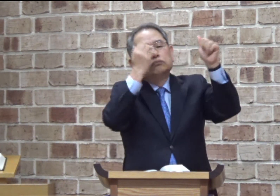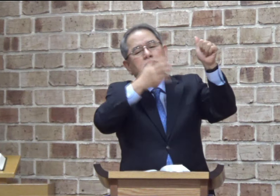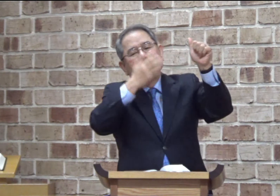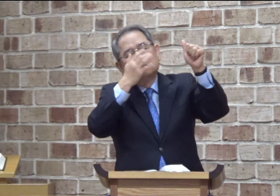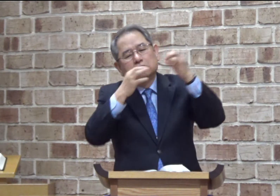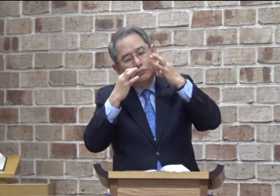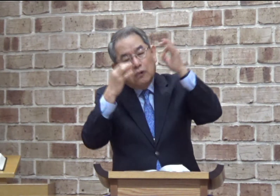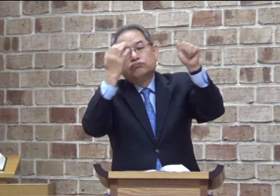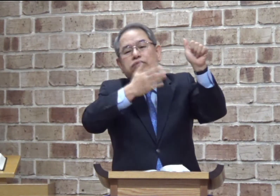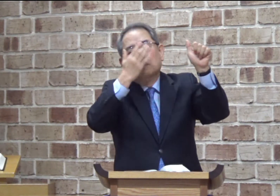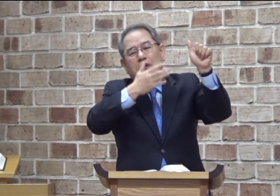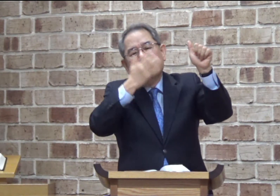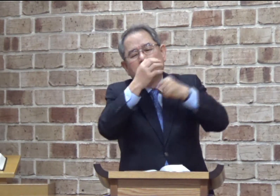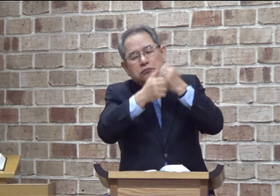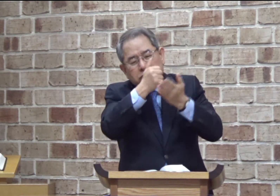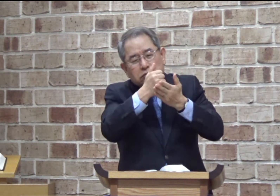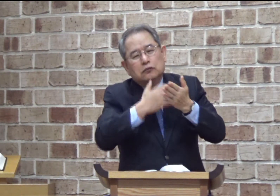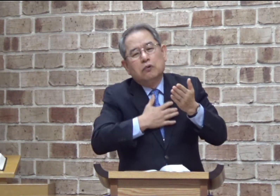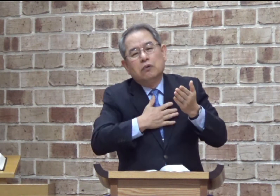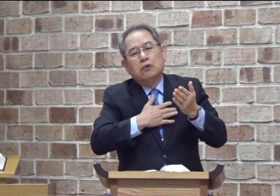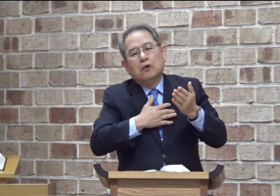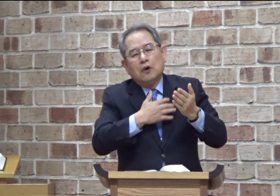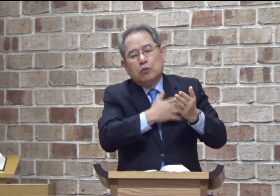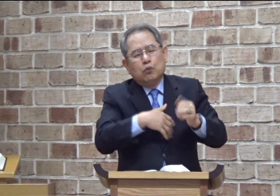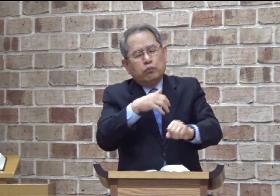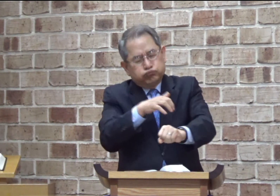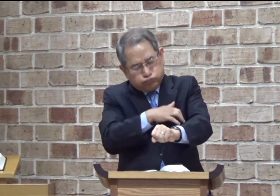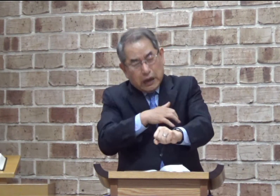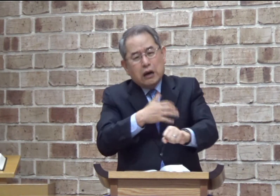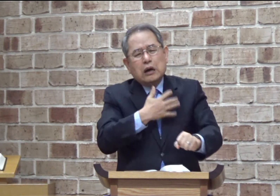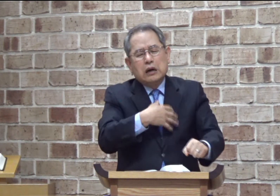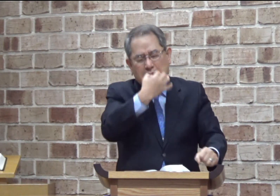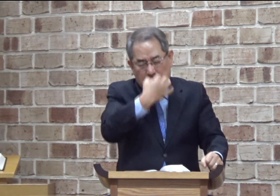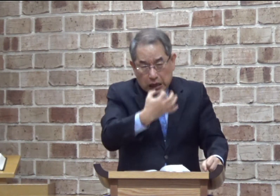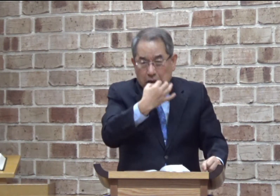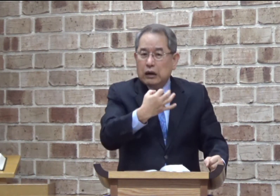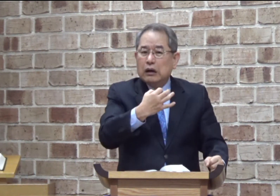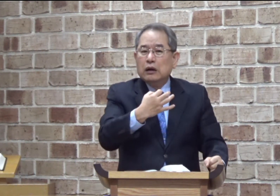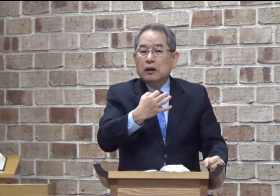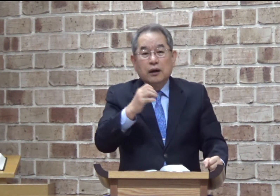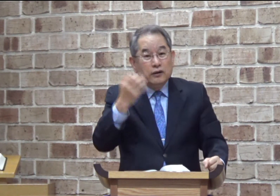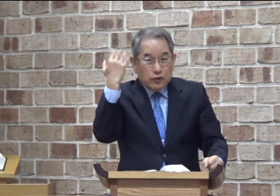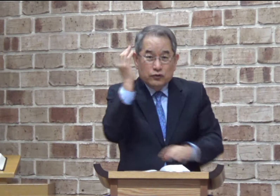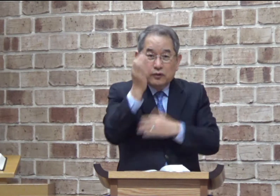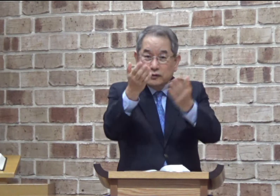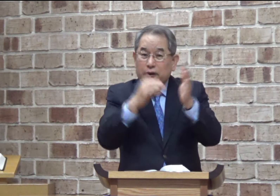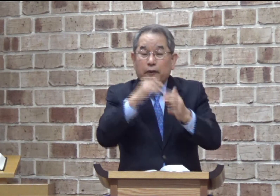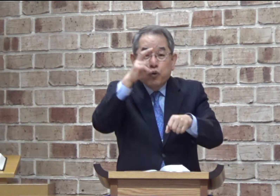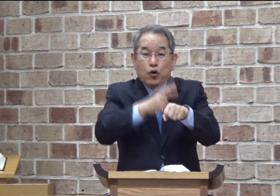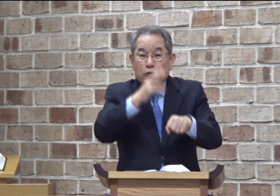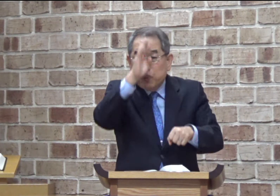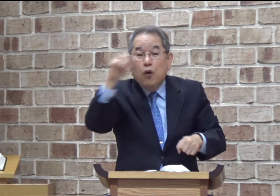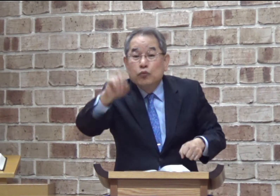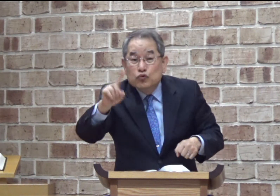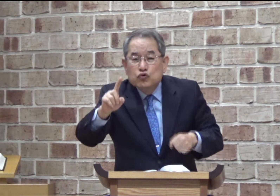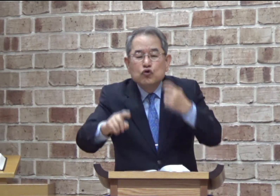스스로는 자신의 병을 고칠 수 없었습니다. 하나님께 간구했습니다. 하나님, 제 몸이 너무 불편합니다.